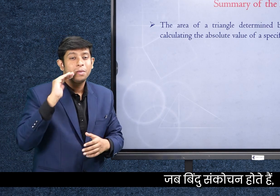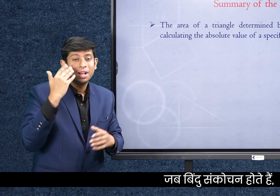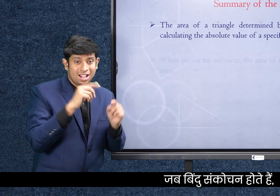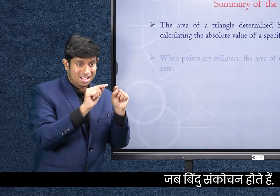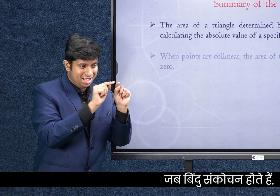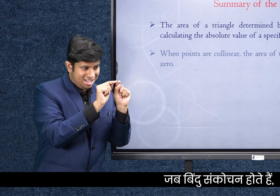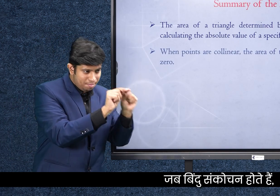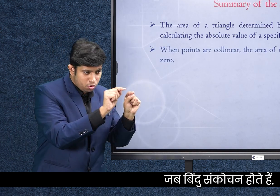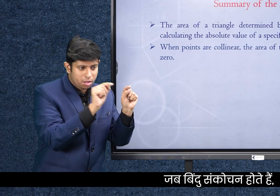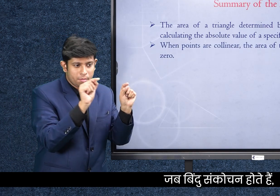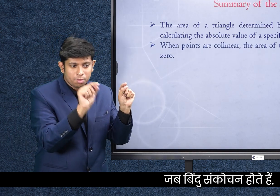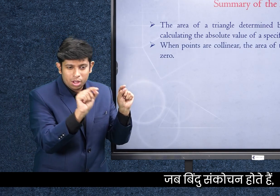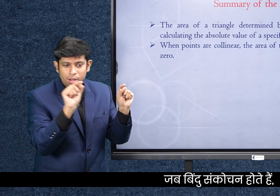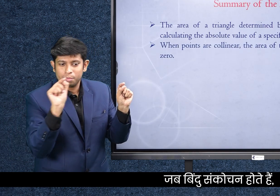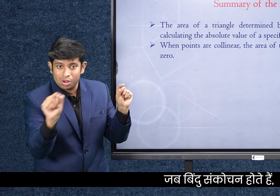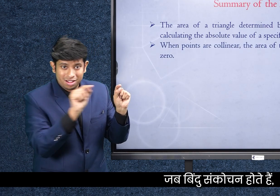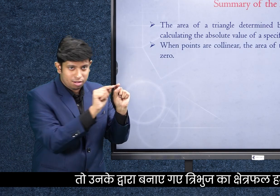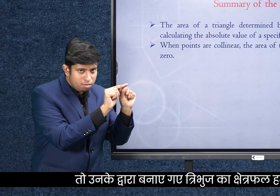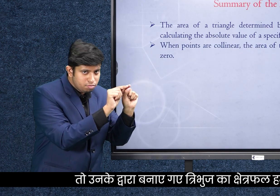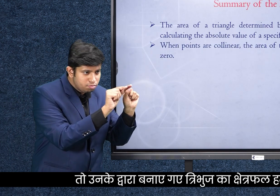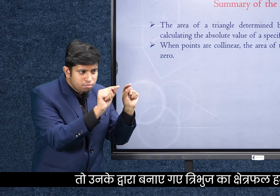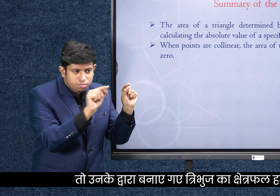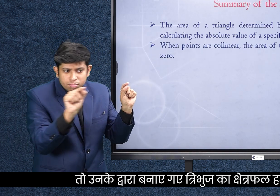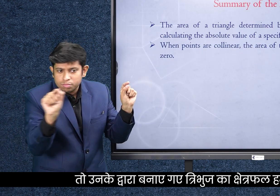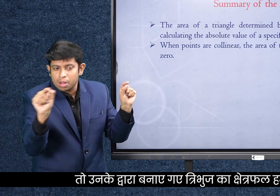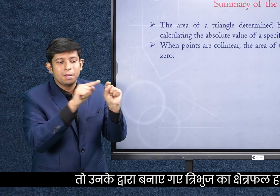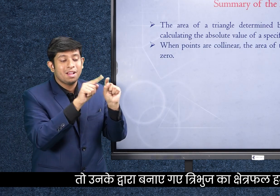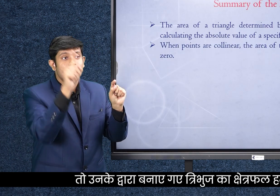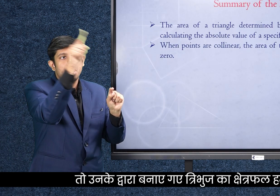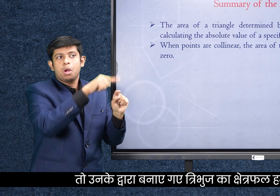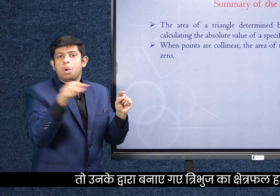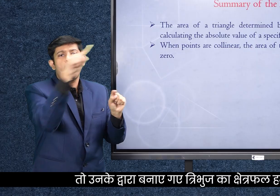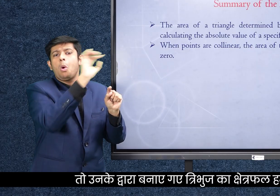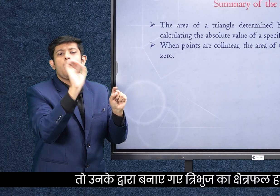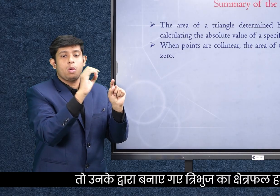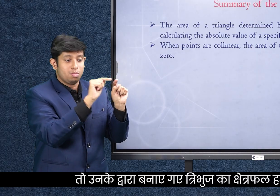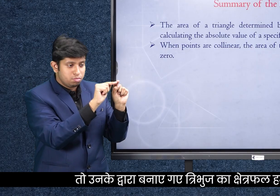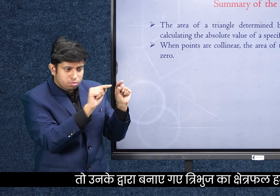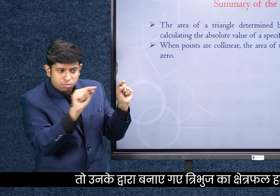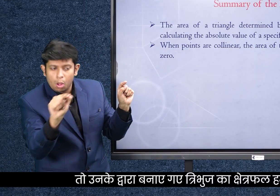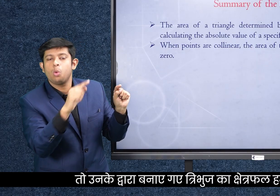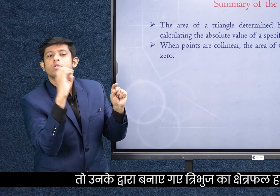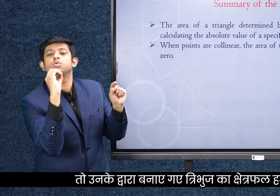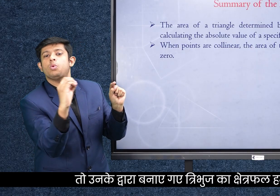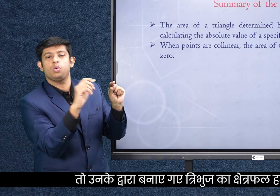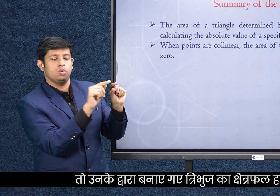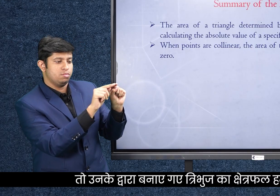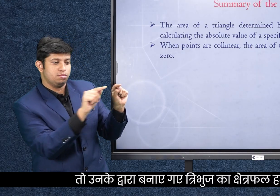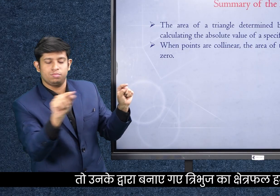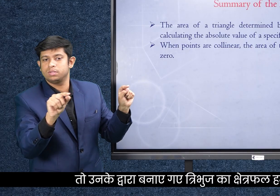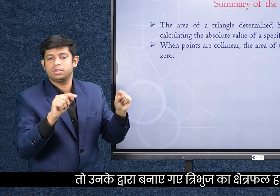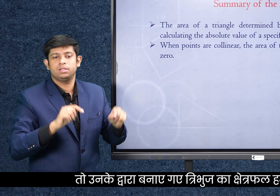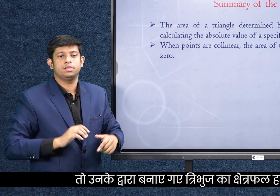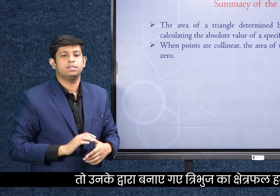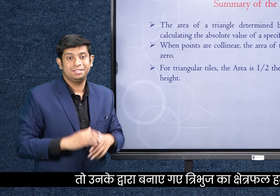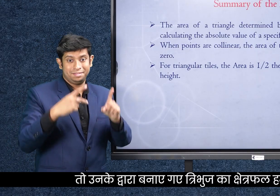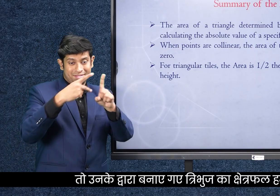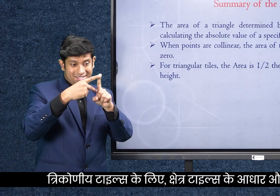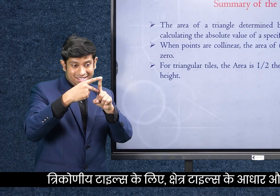जब बिंदु संकोचन होते हैं तो उनके द्वारा बनाए गए त्रिभुज का क्षेत्रफल हमेशा शून्य होता है।